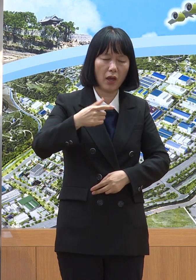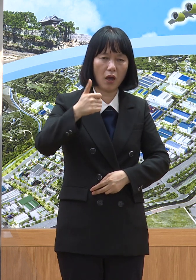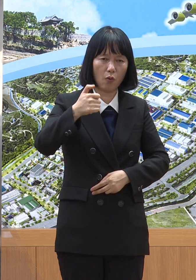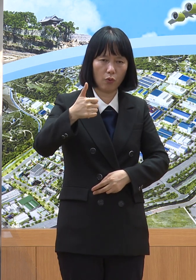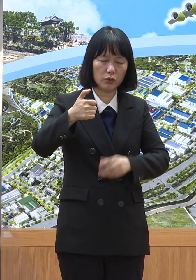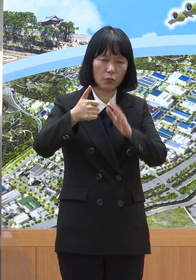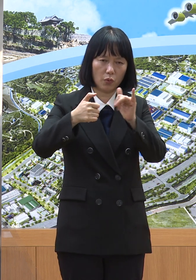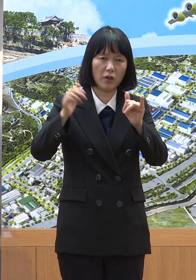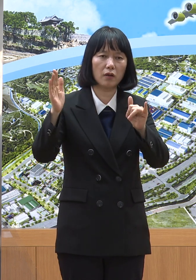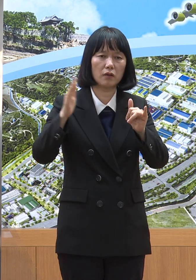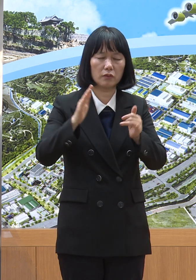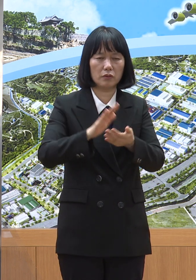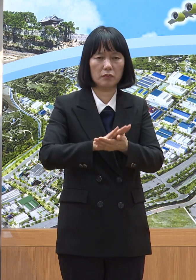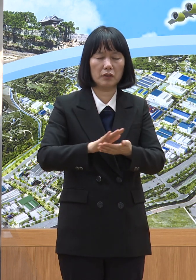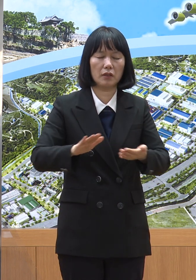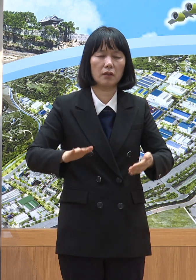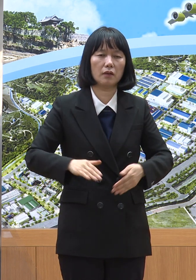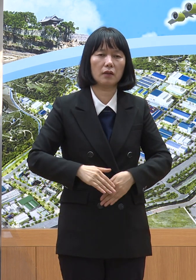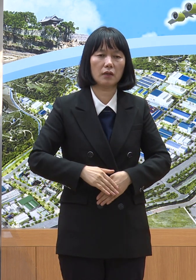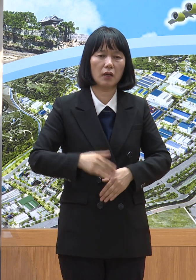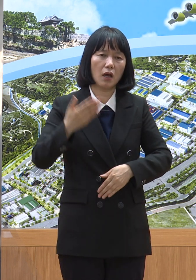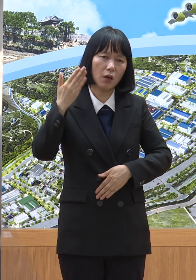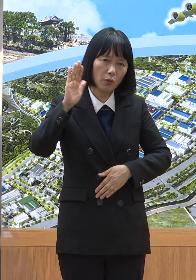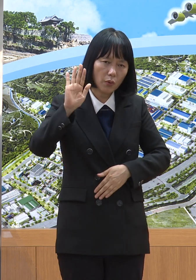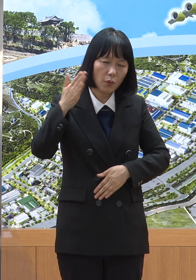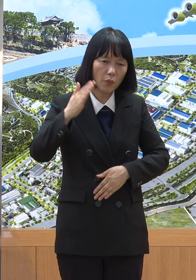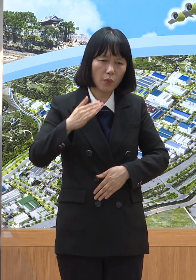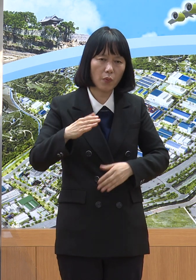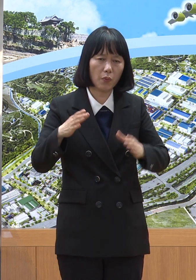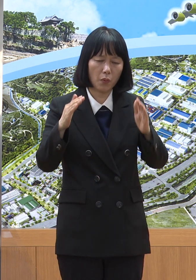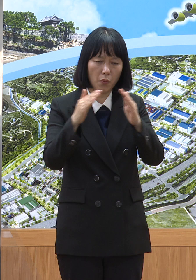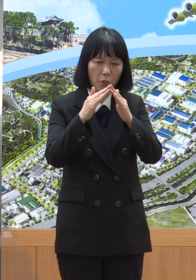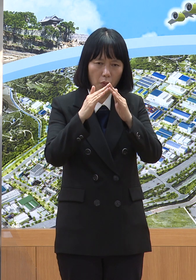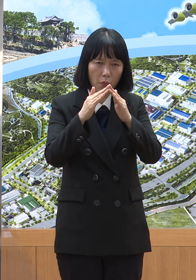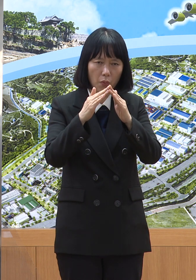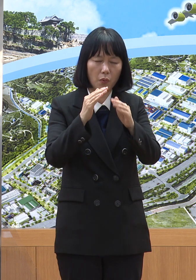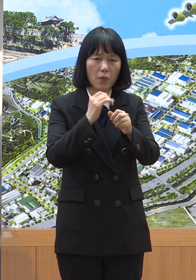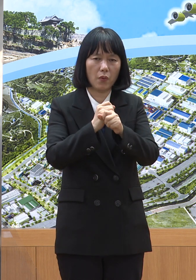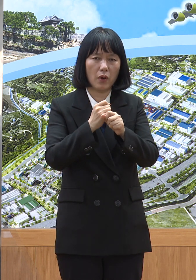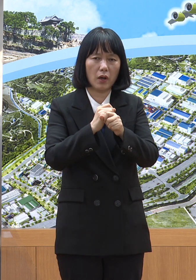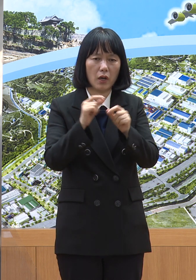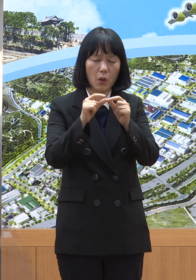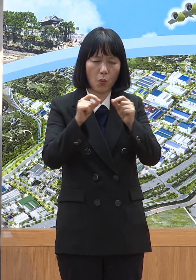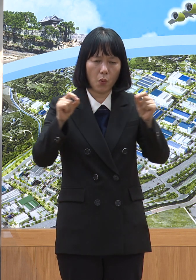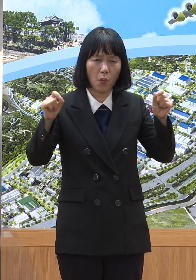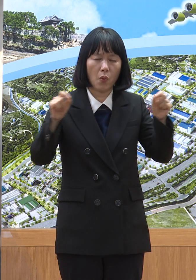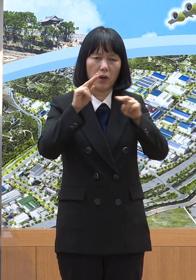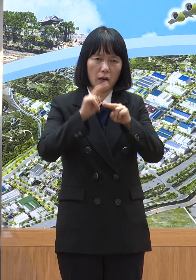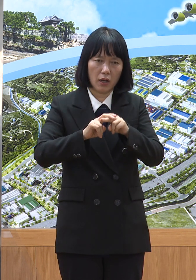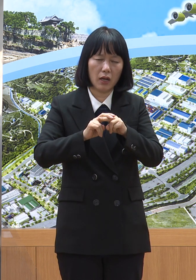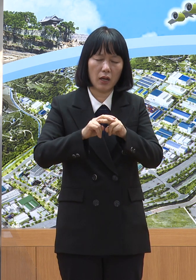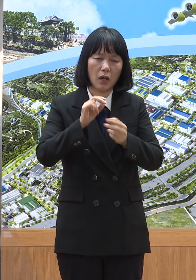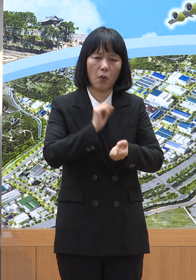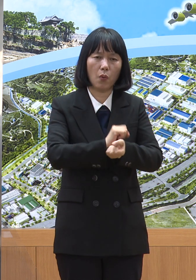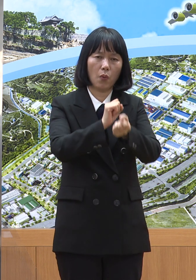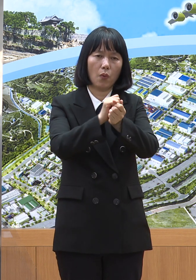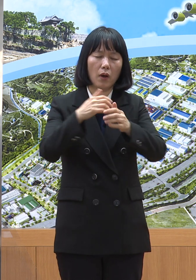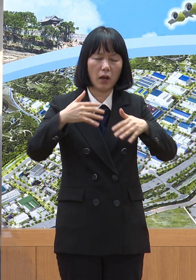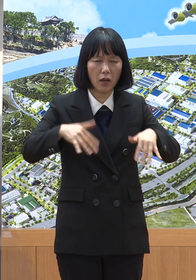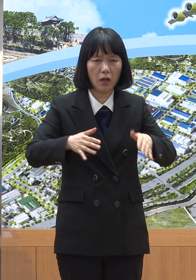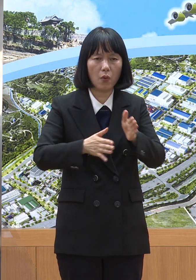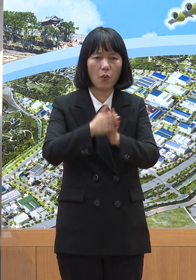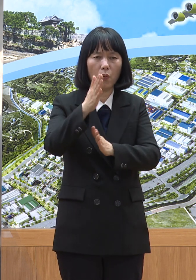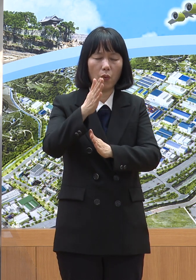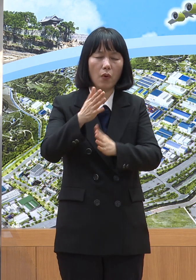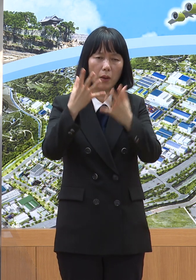1,155명에 달하고 있습니다. 최근에는 밀폐된 환경과 긴 체류 시간 등으로 감염에 취약한 시설이